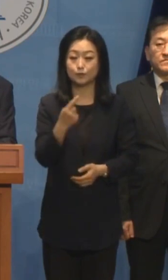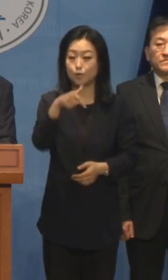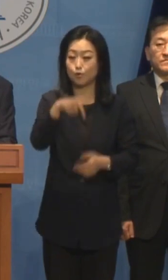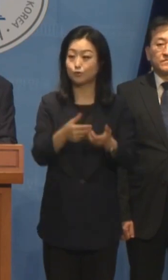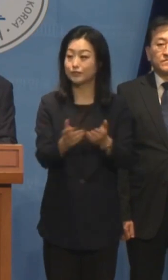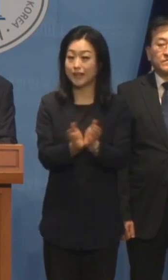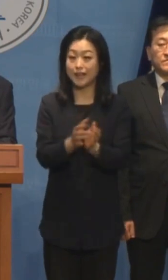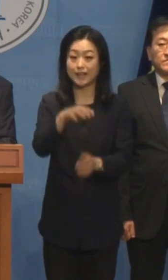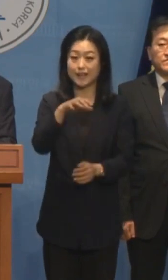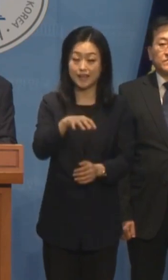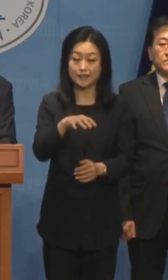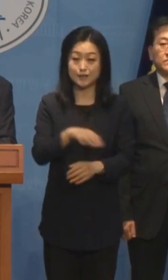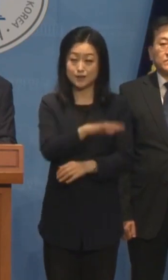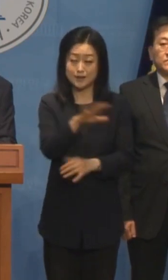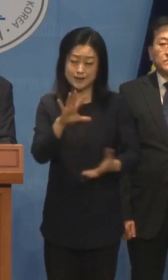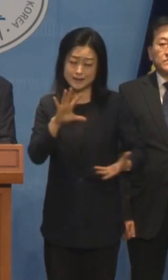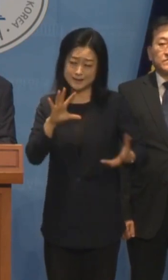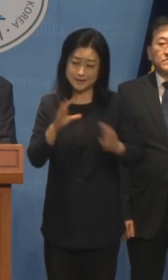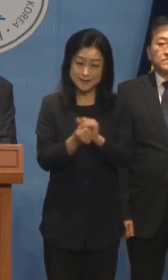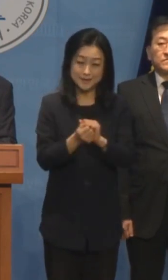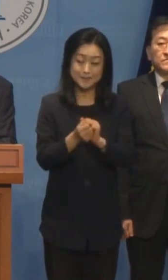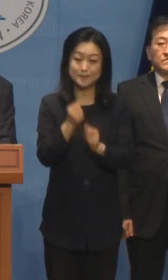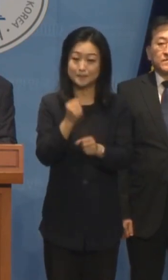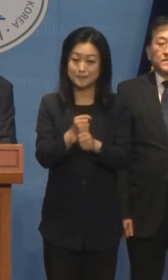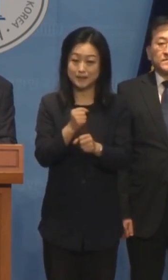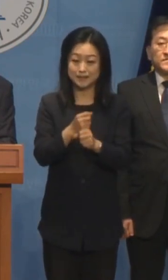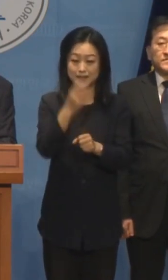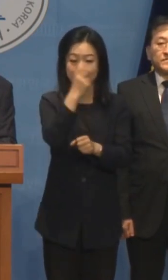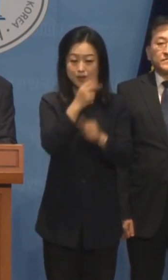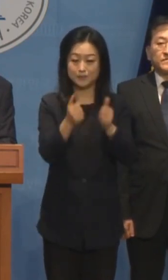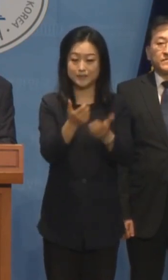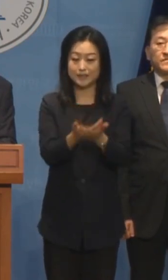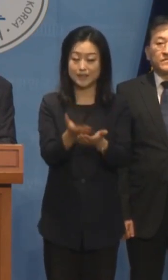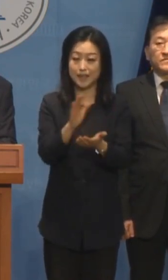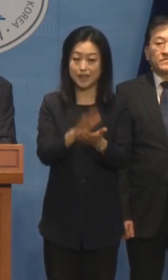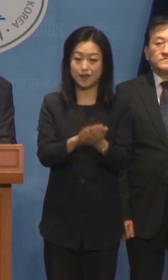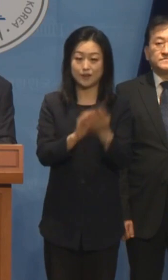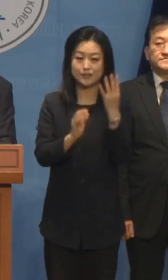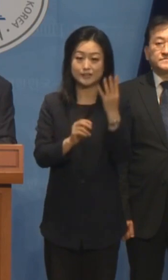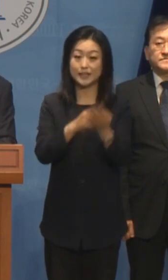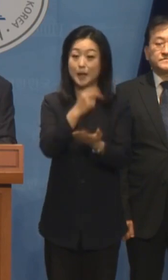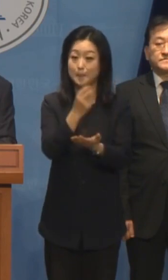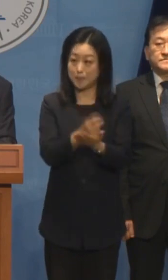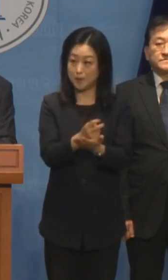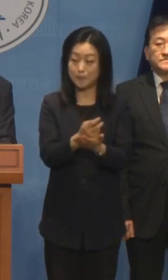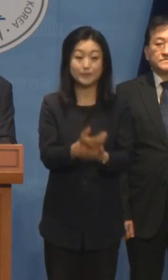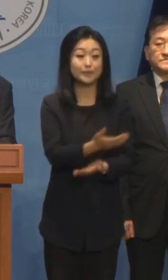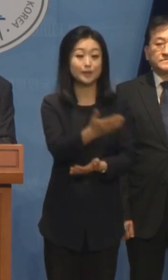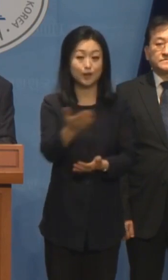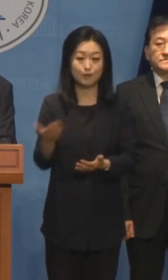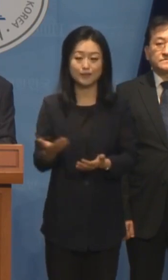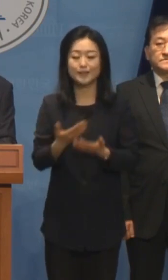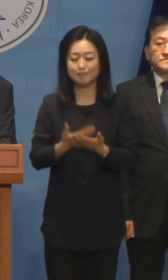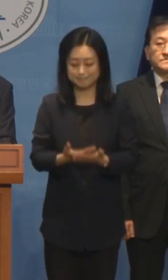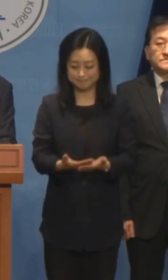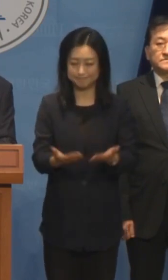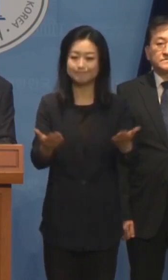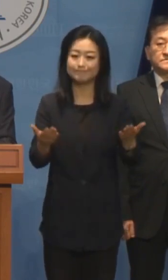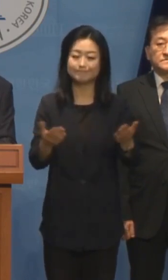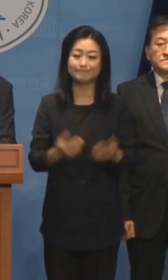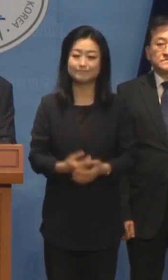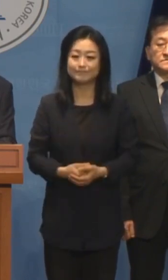조국혁신당의 열정과 역량을 모아 만든 검찰개혁 4법의 제정안을 국민 여러분께